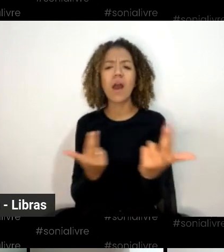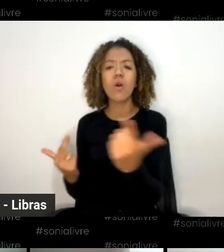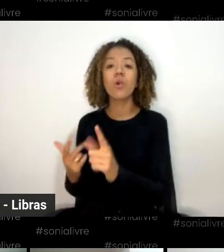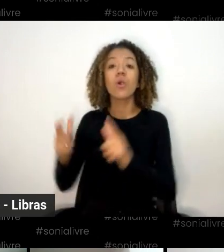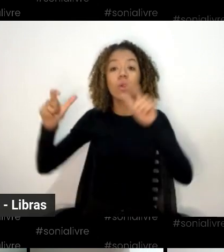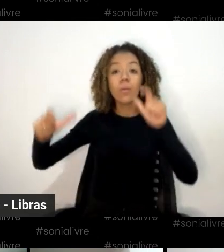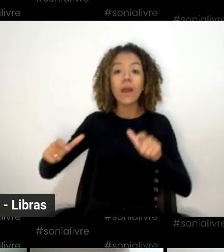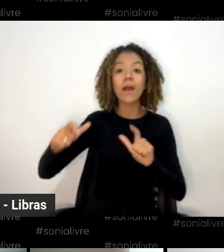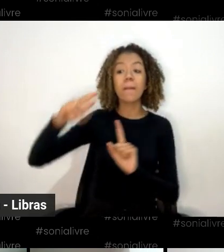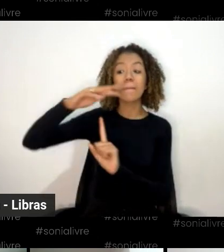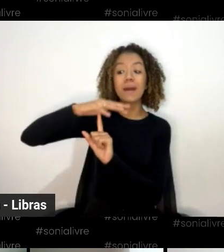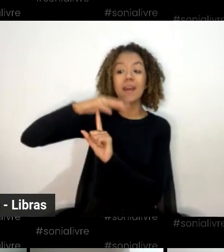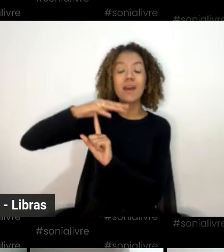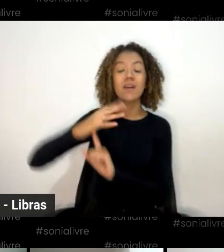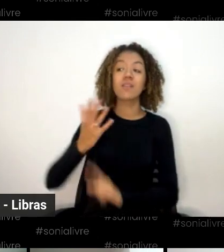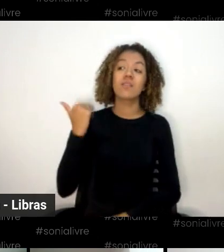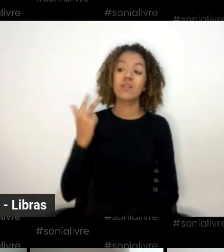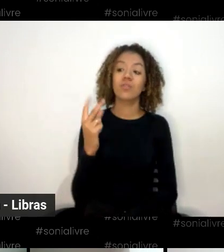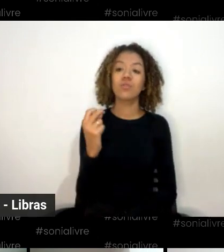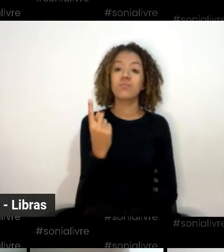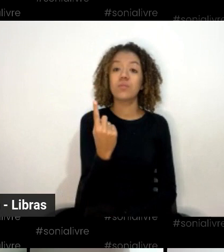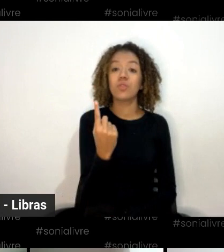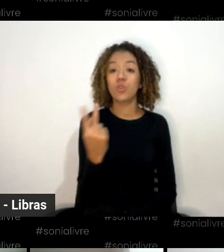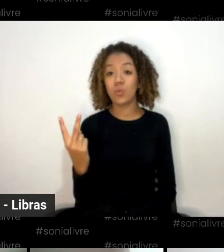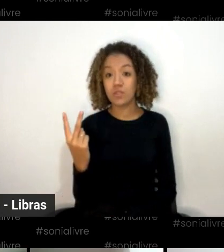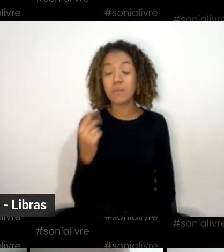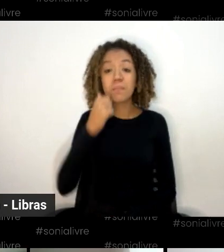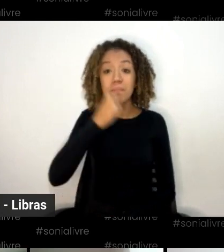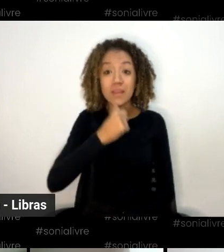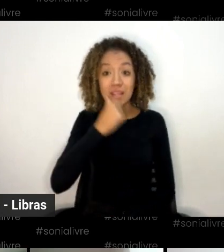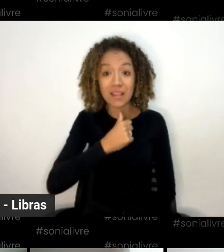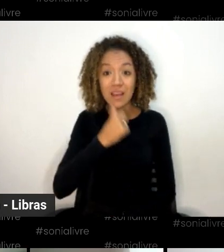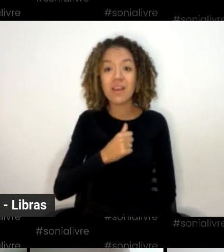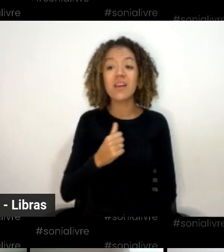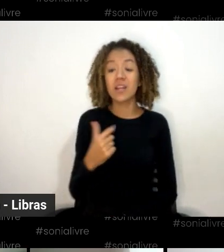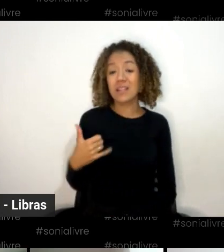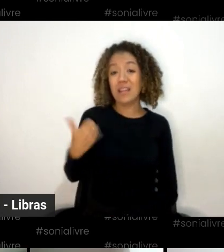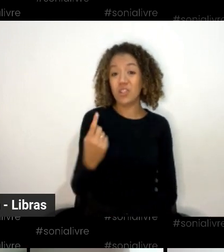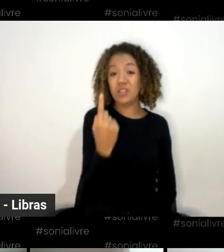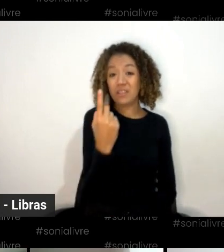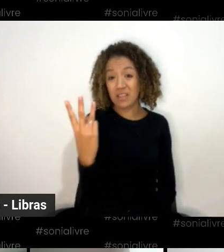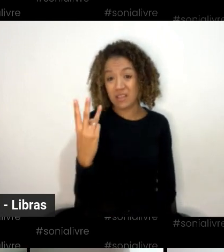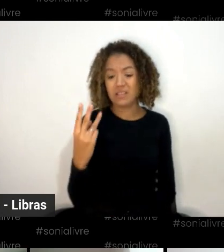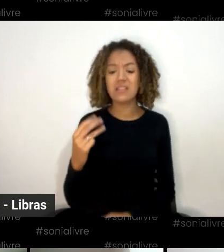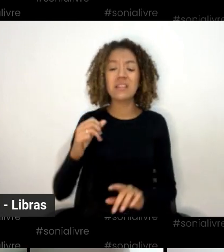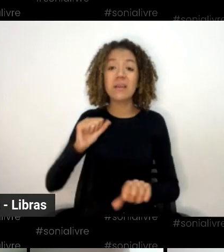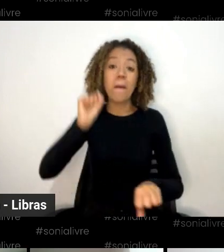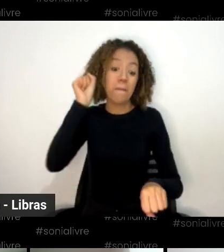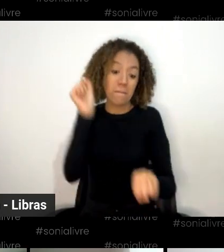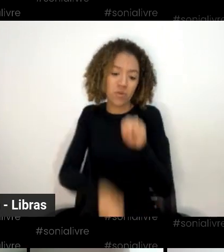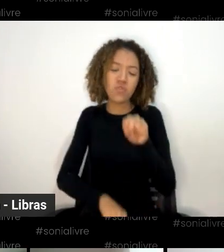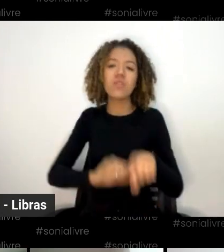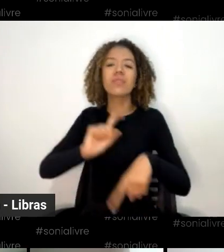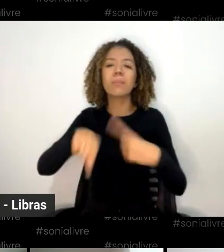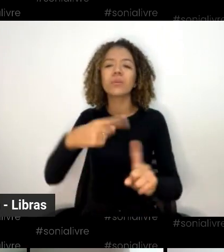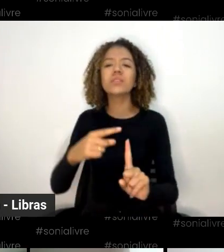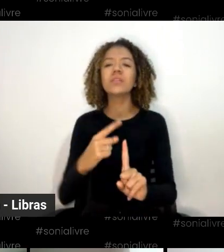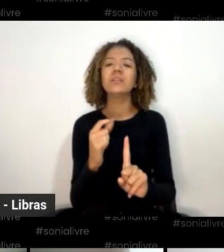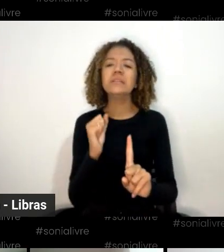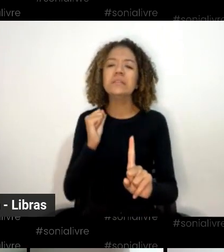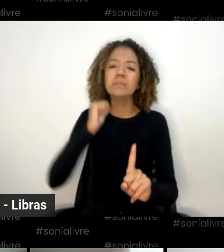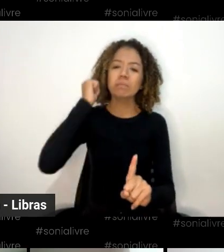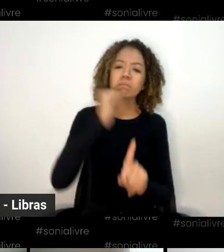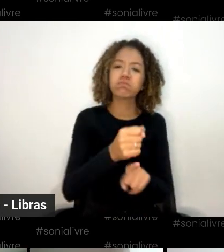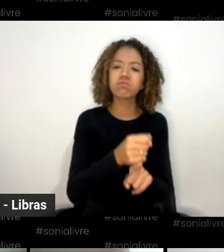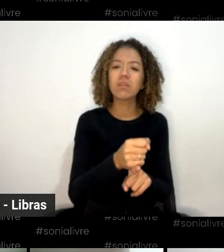2012, a menina com 13 anos, ela foi abusada sexualmente e ela foi assassinada. A Creuza,